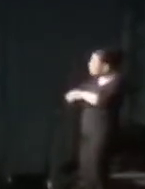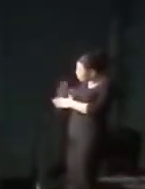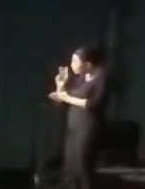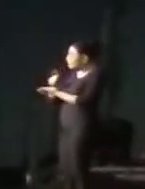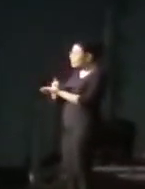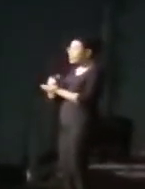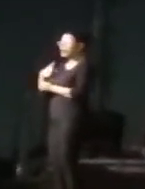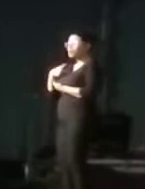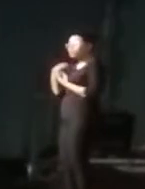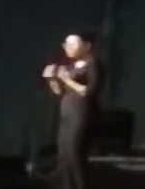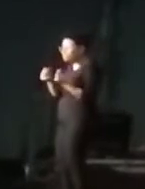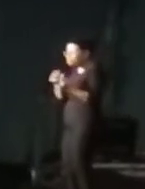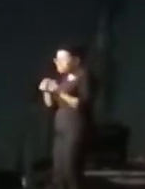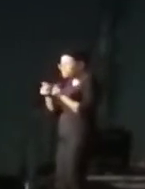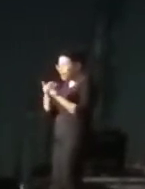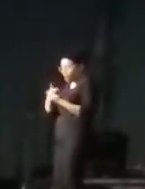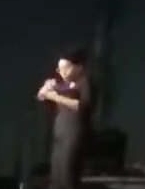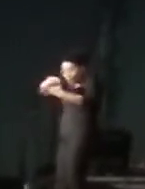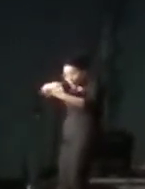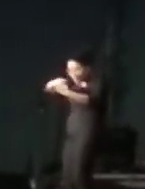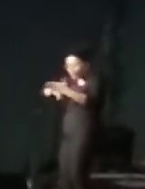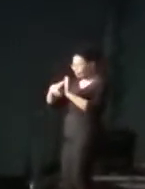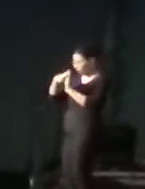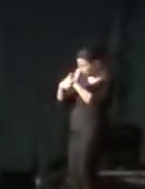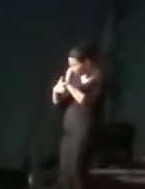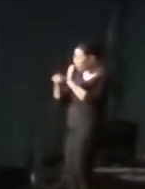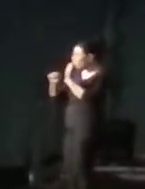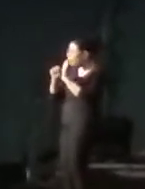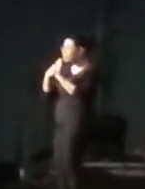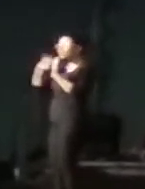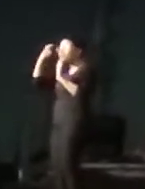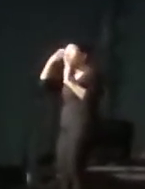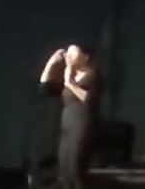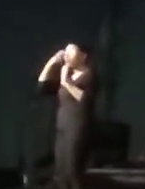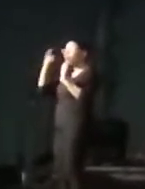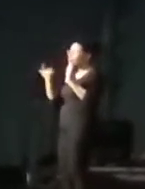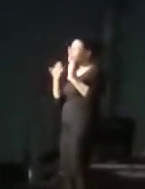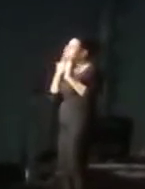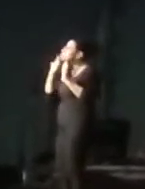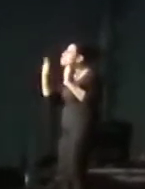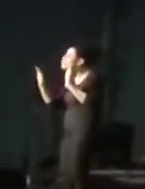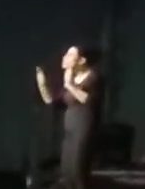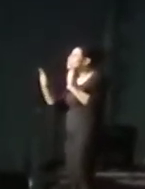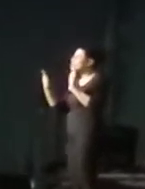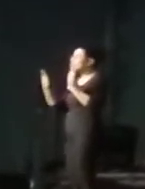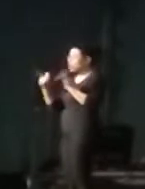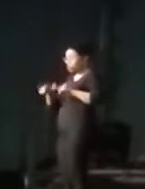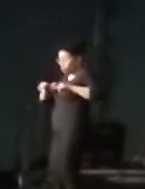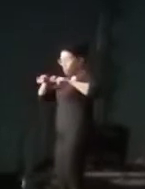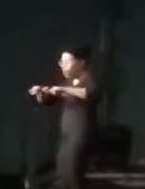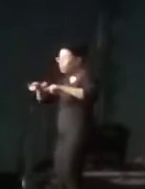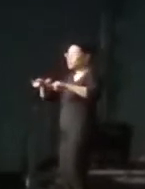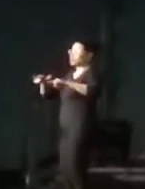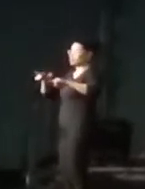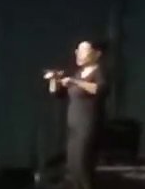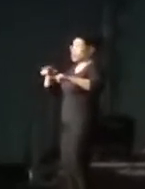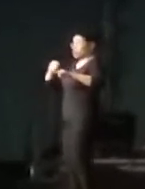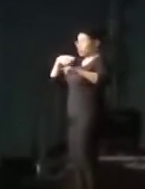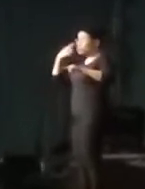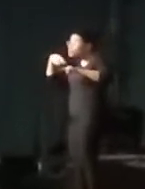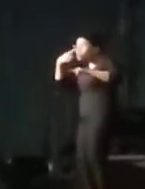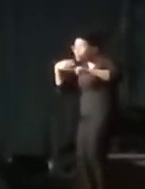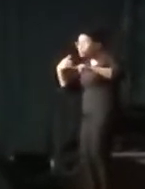li lá no estatuto, lá nas regras, que eu pensei que iam pedir diploma de direito, graduação em